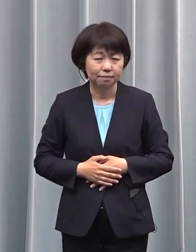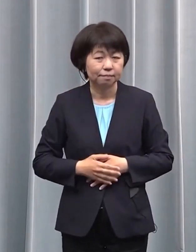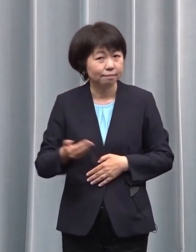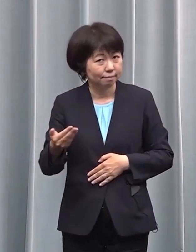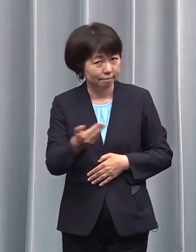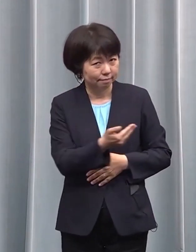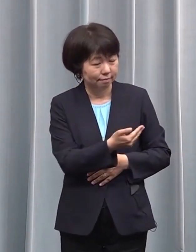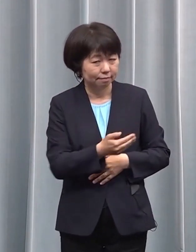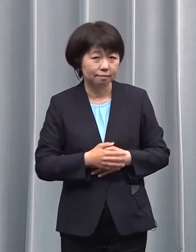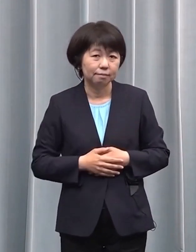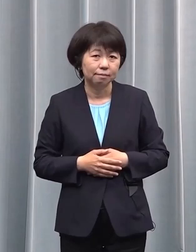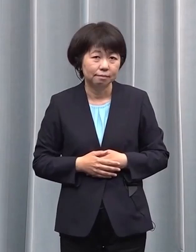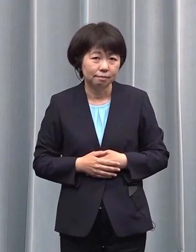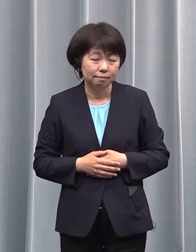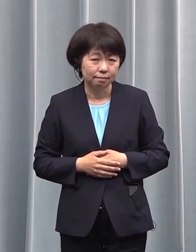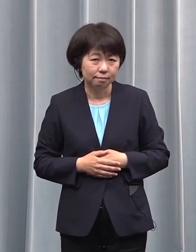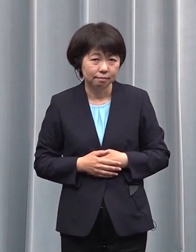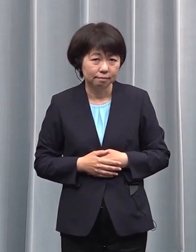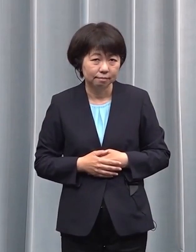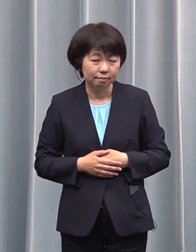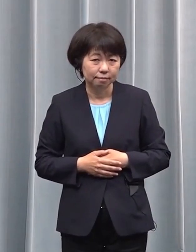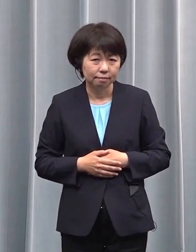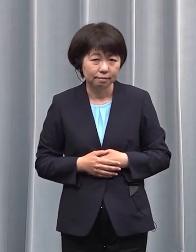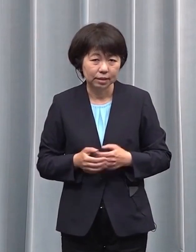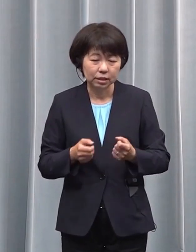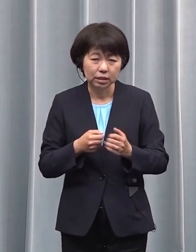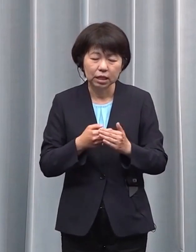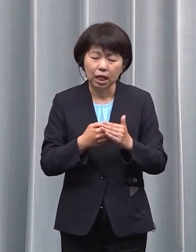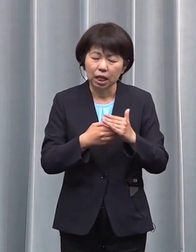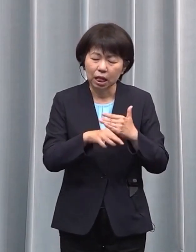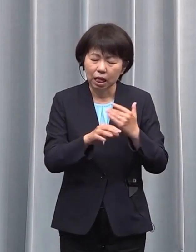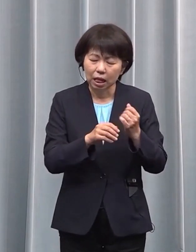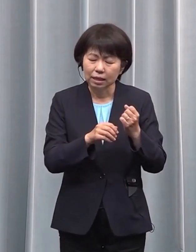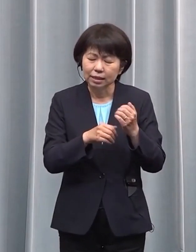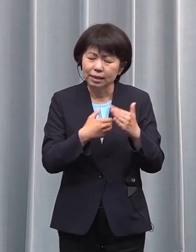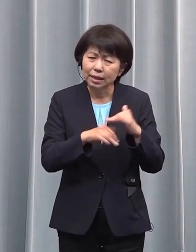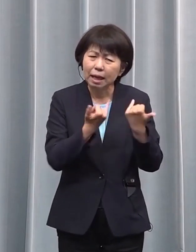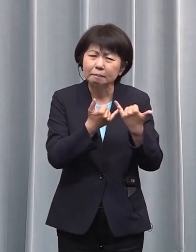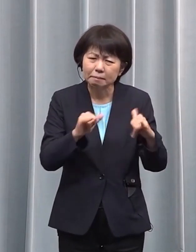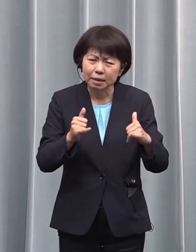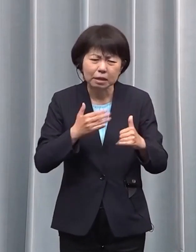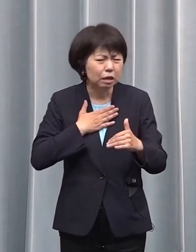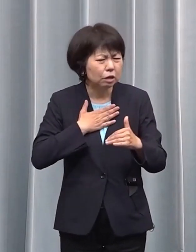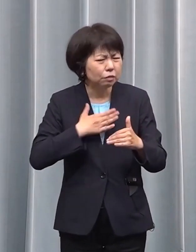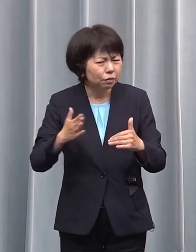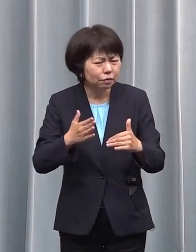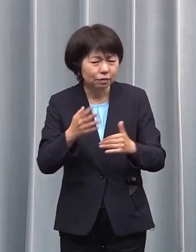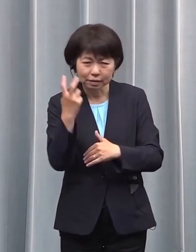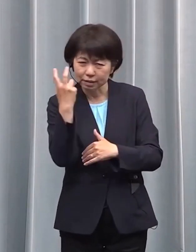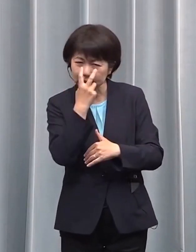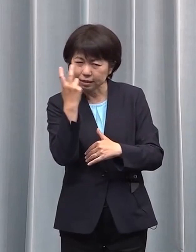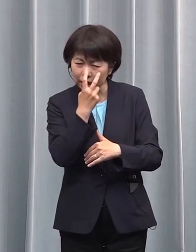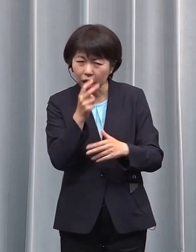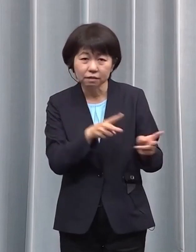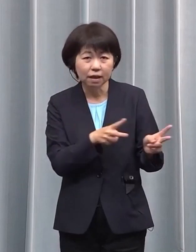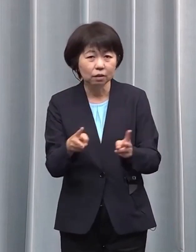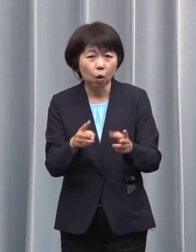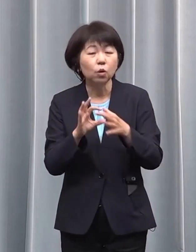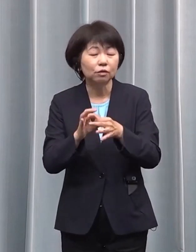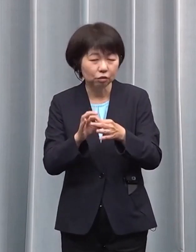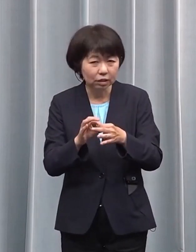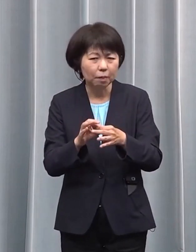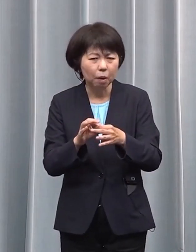関連でですね、難民不服審査申し立ての制度についても、法務委員会本会議でも疑問視の声が上がっております